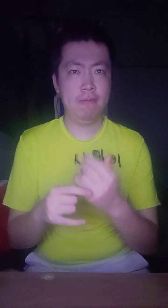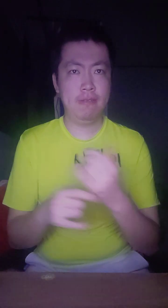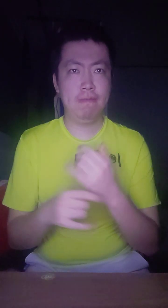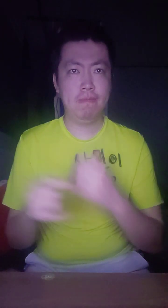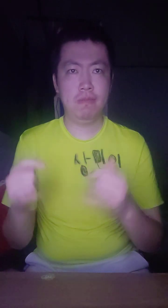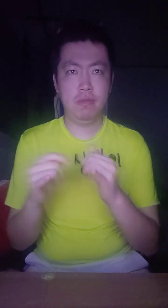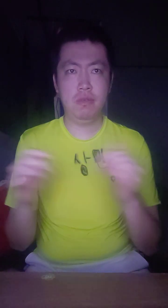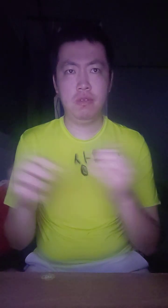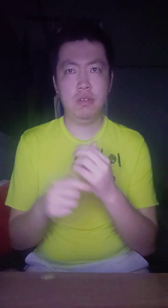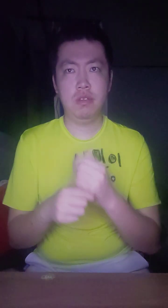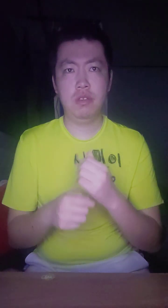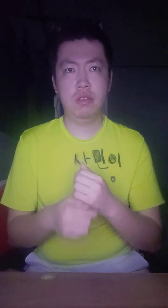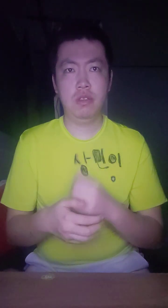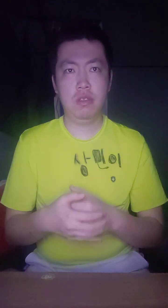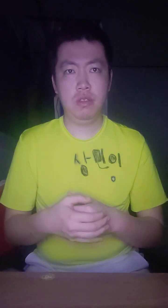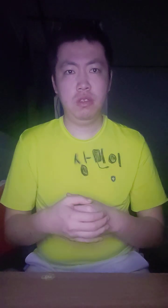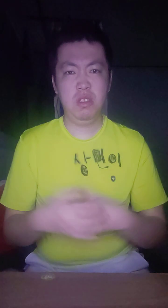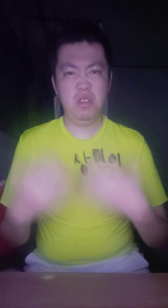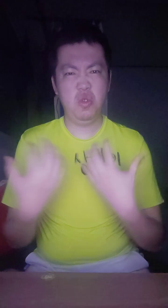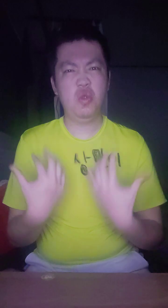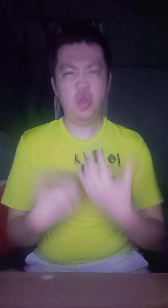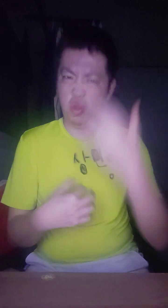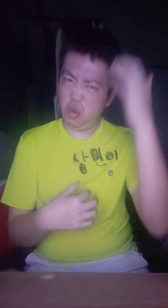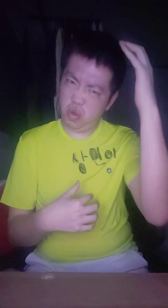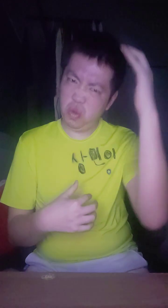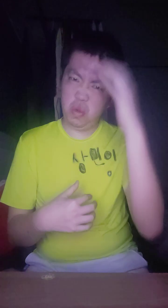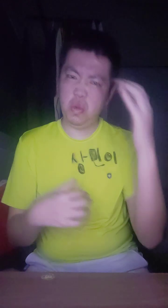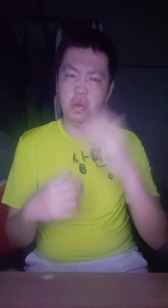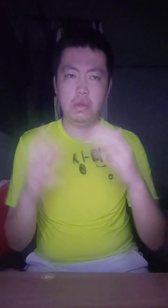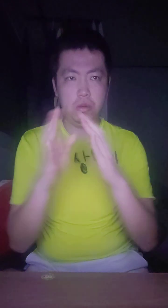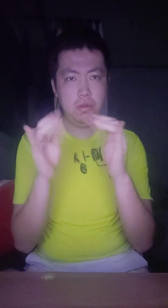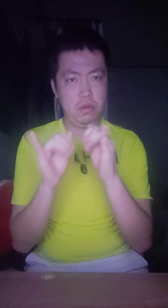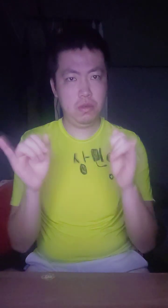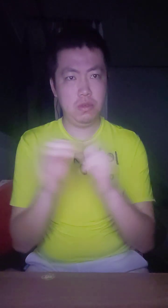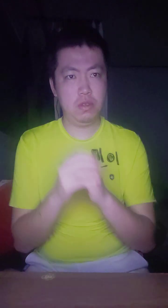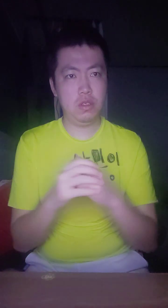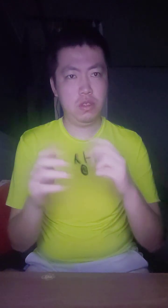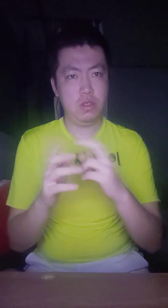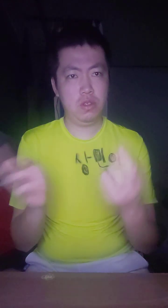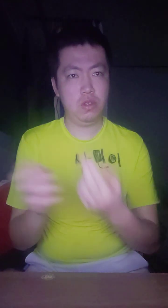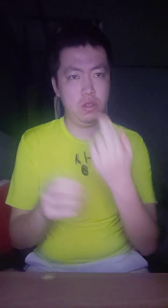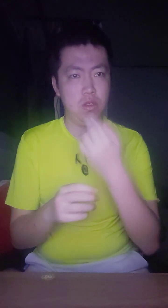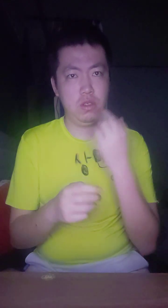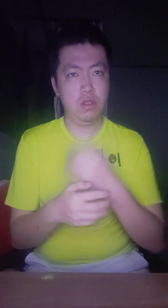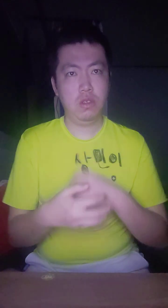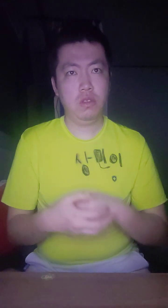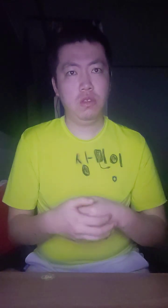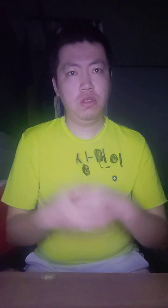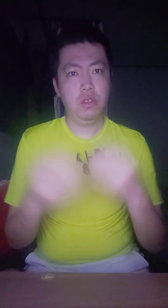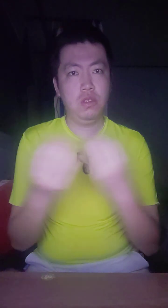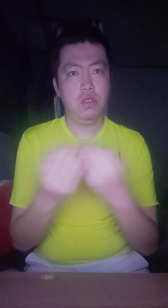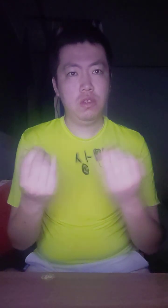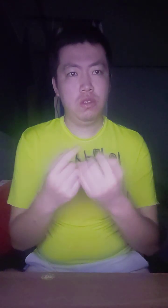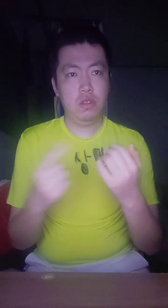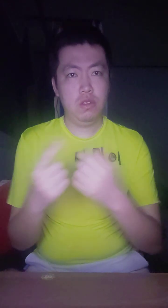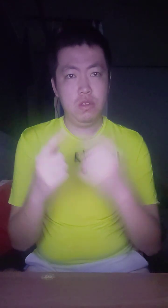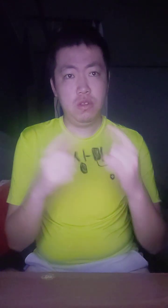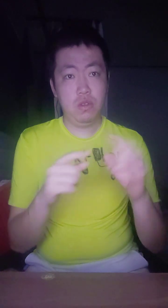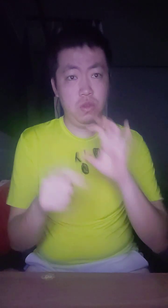거셉니다. 여성들이 일상에서 불안함을 느끼는 건 많은 정책이든 영역에서 호소를 했는데 이제서야 뒤늦게 이제 화장실의